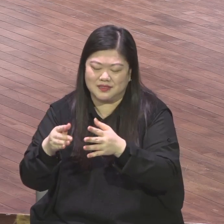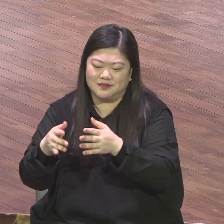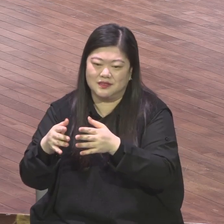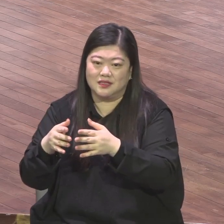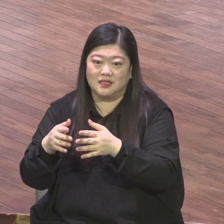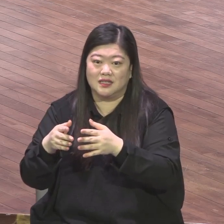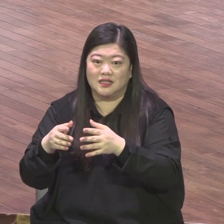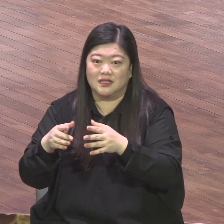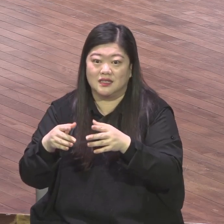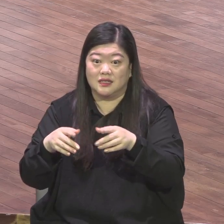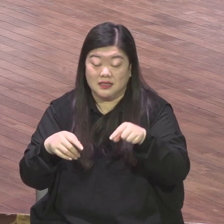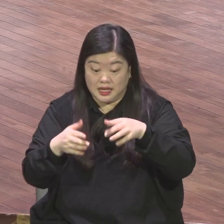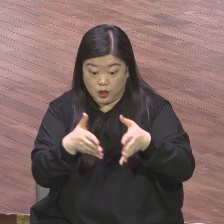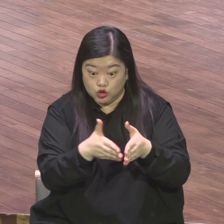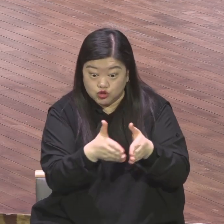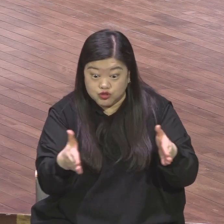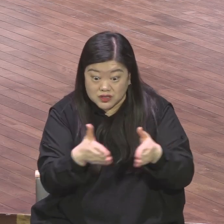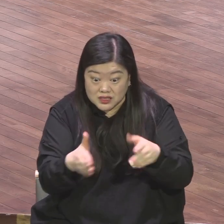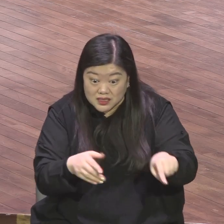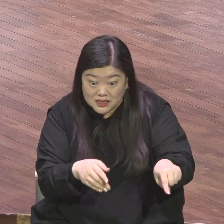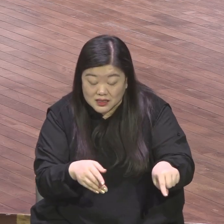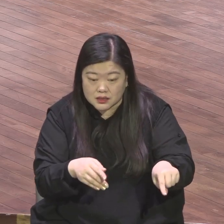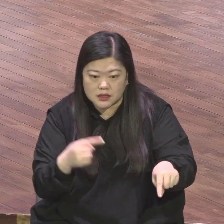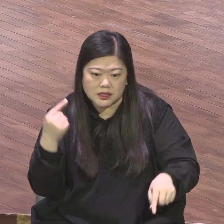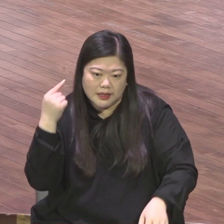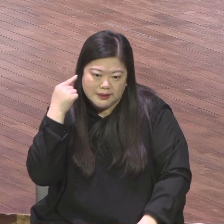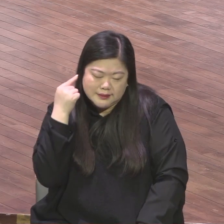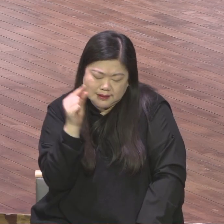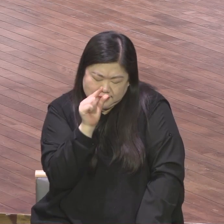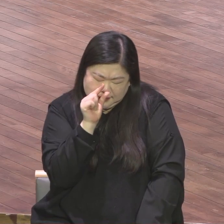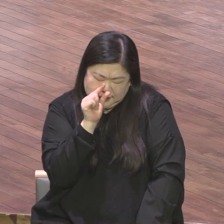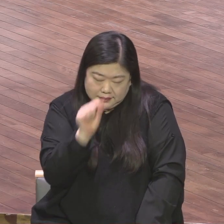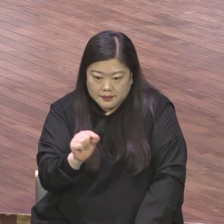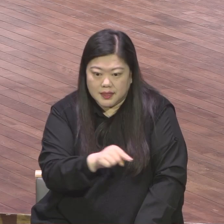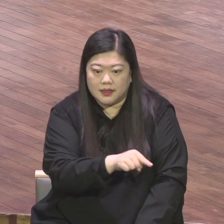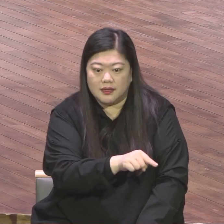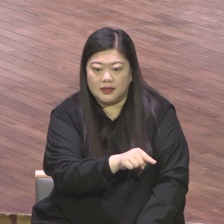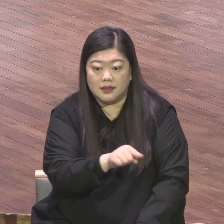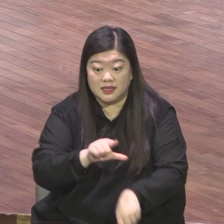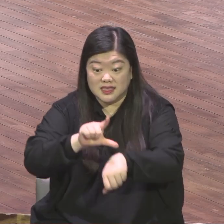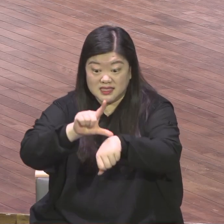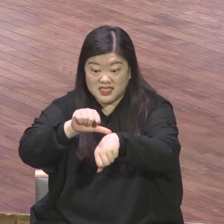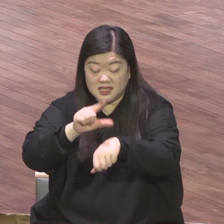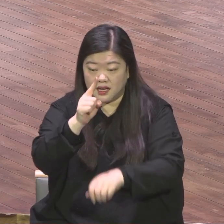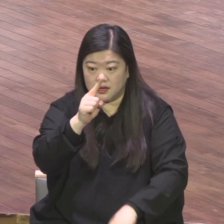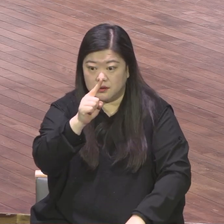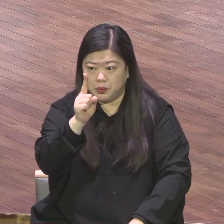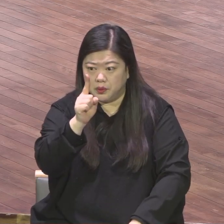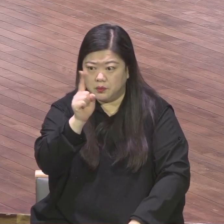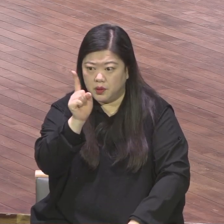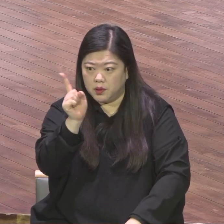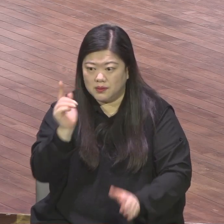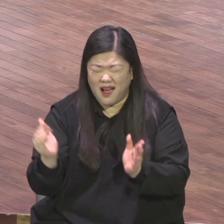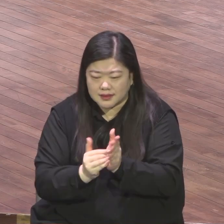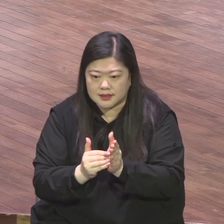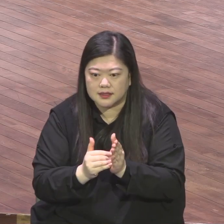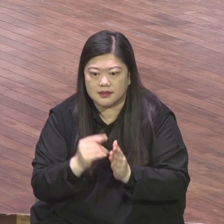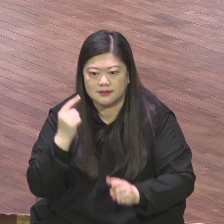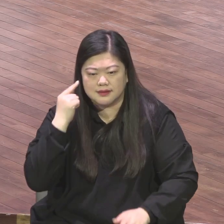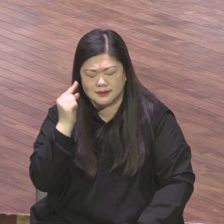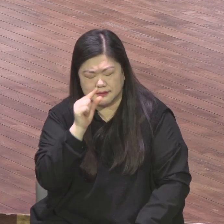어항에 소리, 그 전기는 물 돌아가고 나무 그 소리, 그 저 소리 그 작은 그